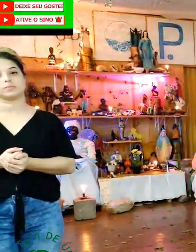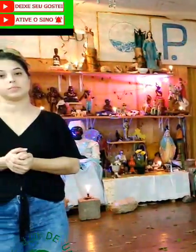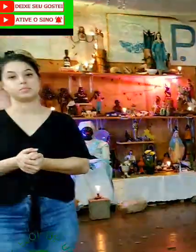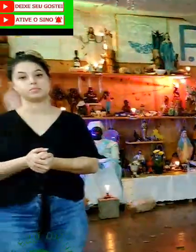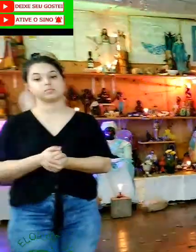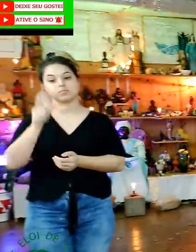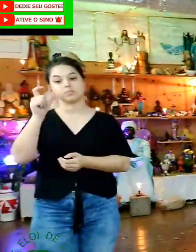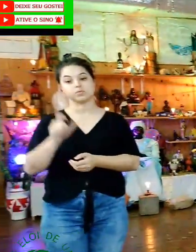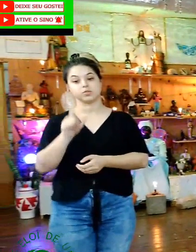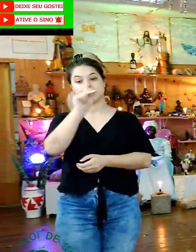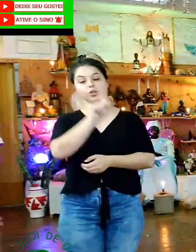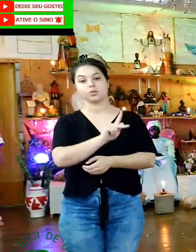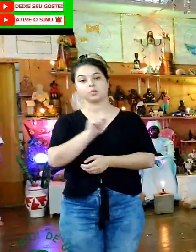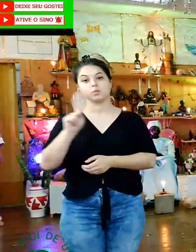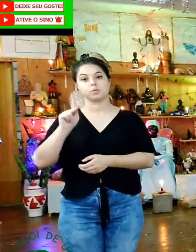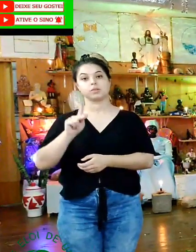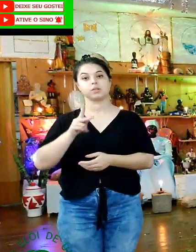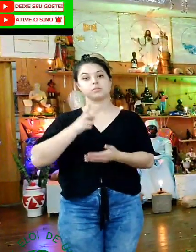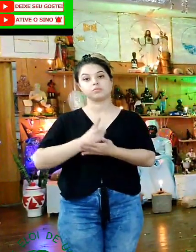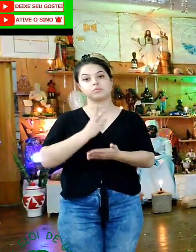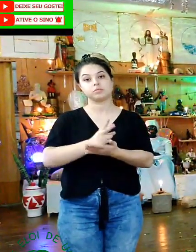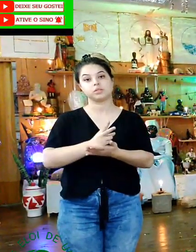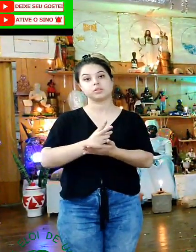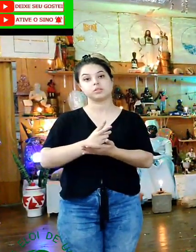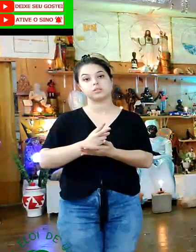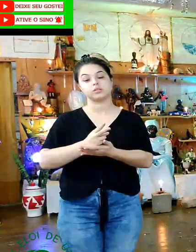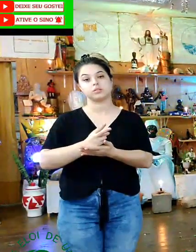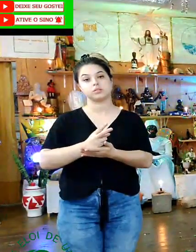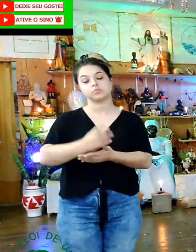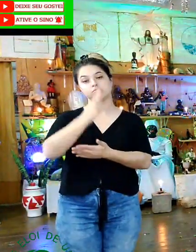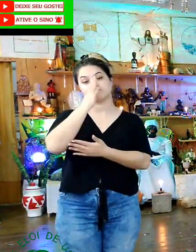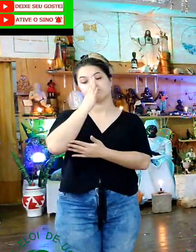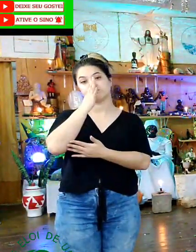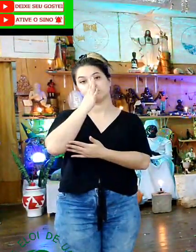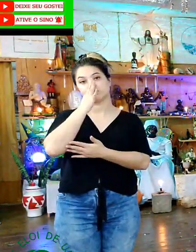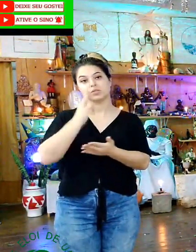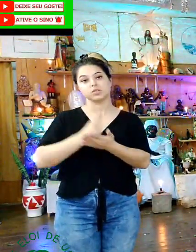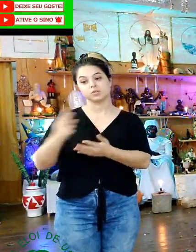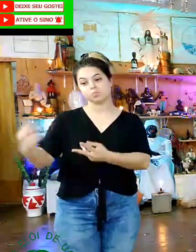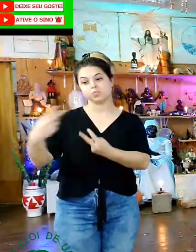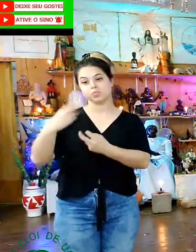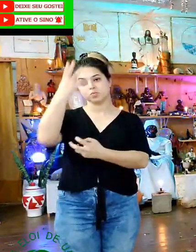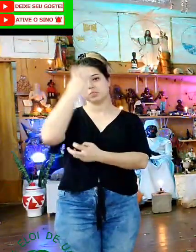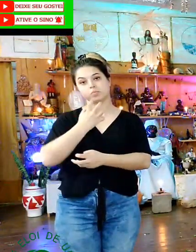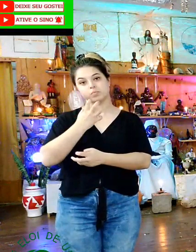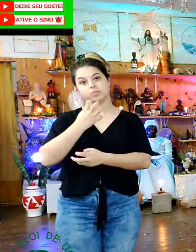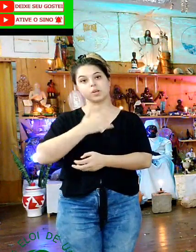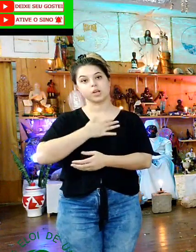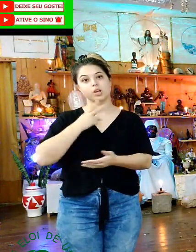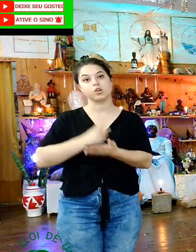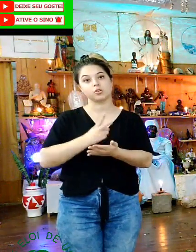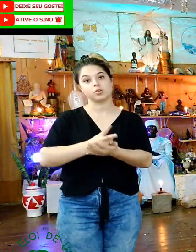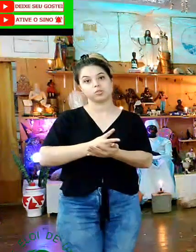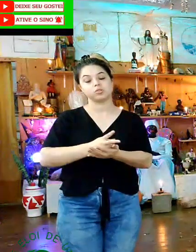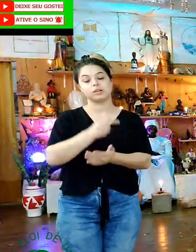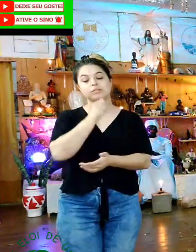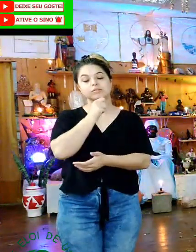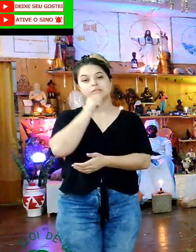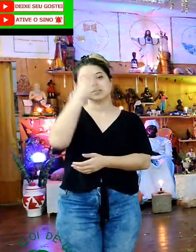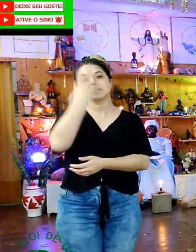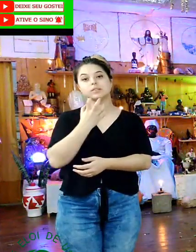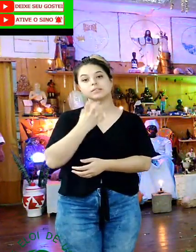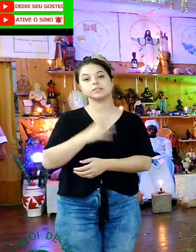ao senhor. Sempre lhe admirei. O senhor muitas vezes me viu brava. Eu continuo sendo.